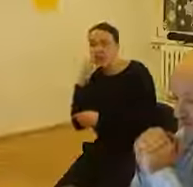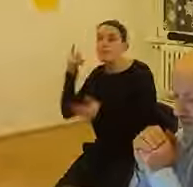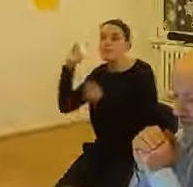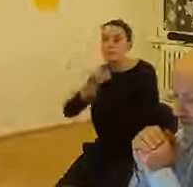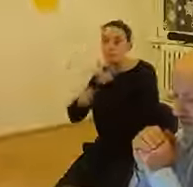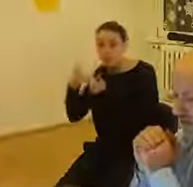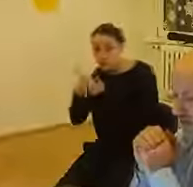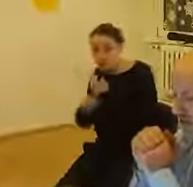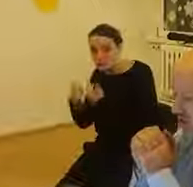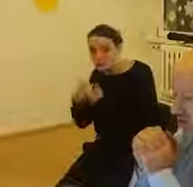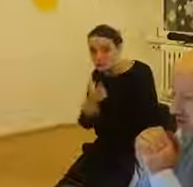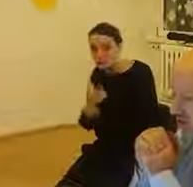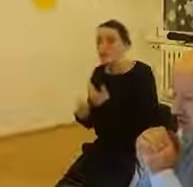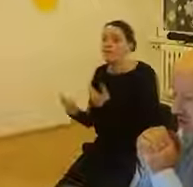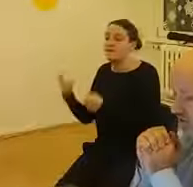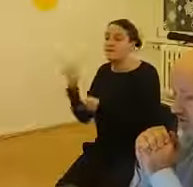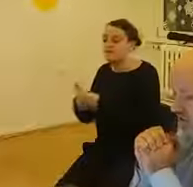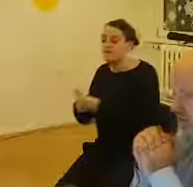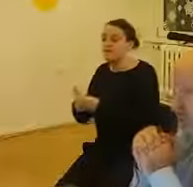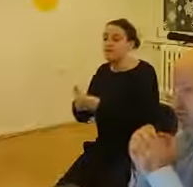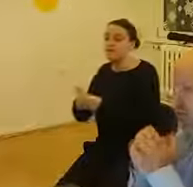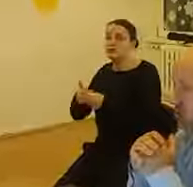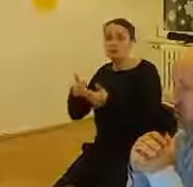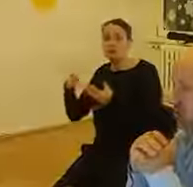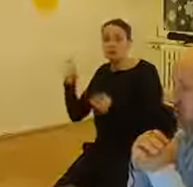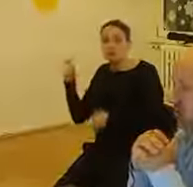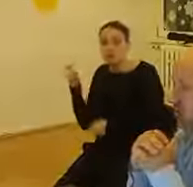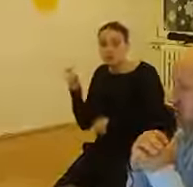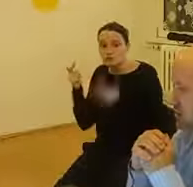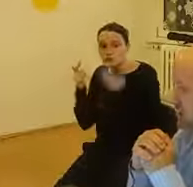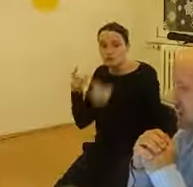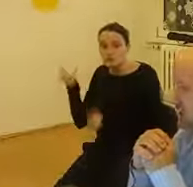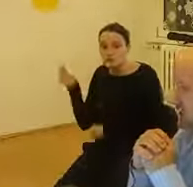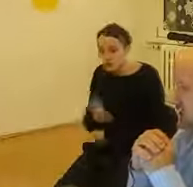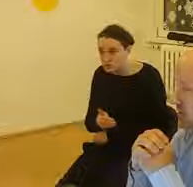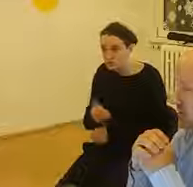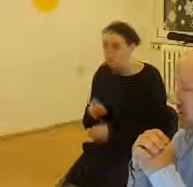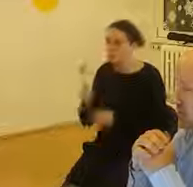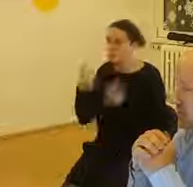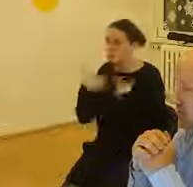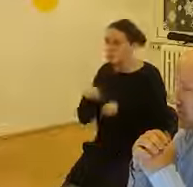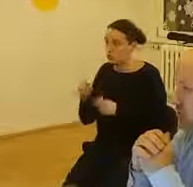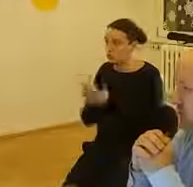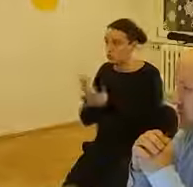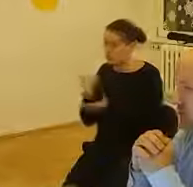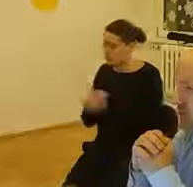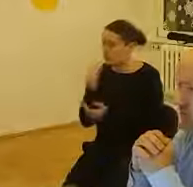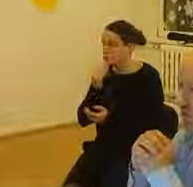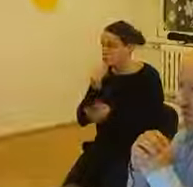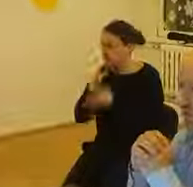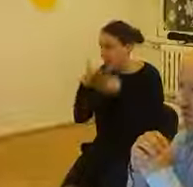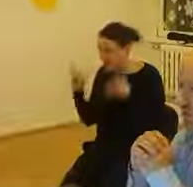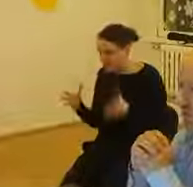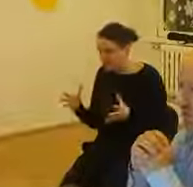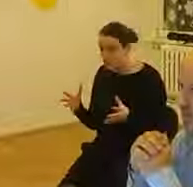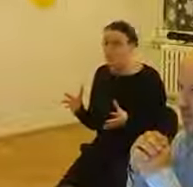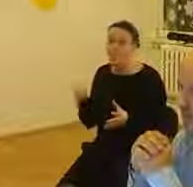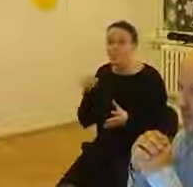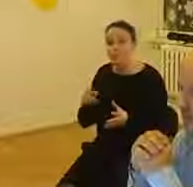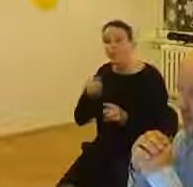na dole zaznaczyłem, 27 693 osoby, bo tyle jest na koniec roku 2018